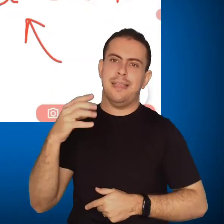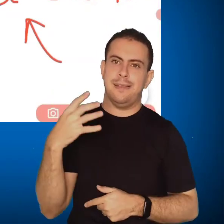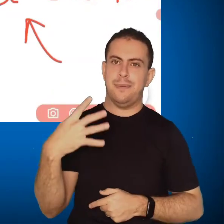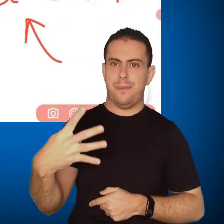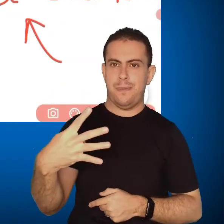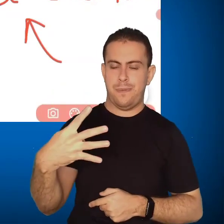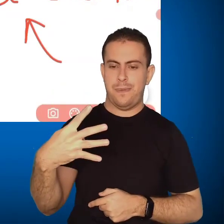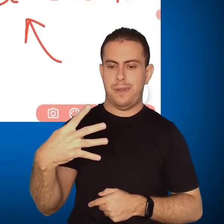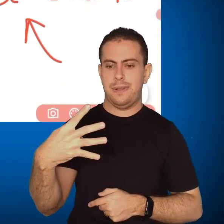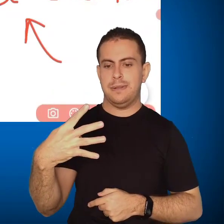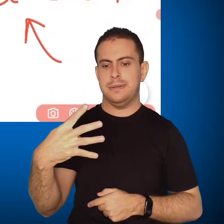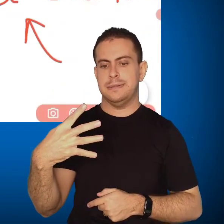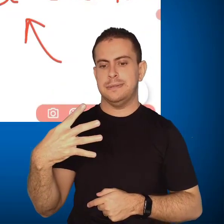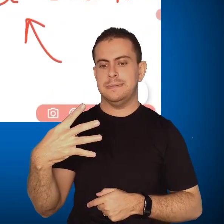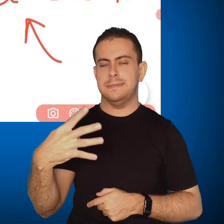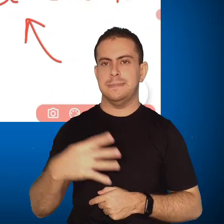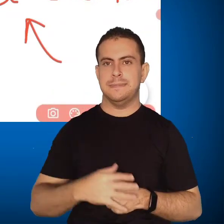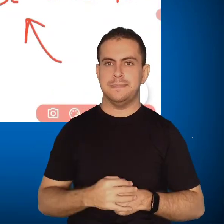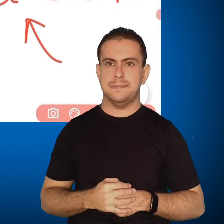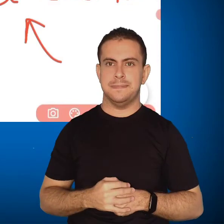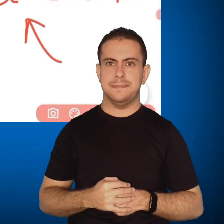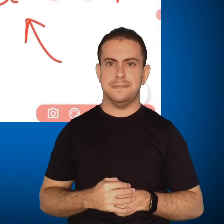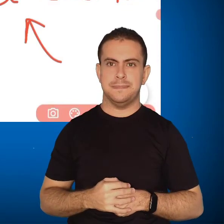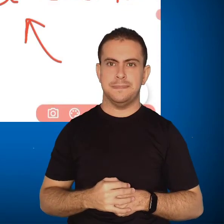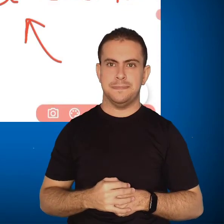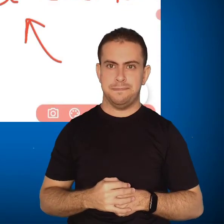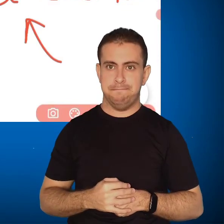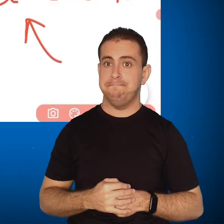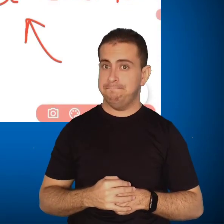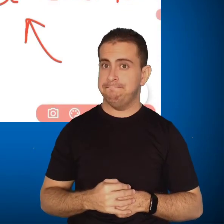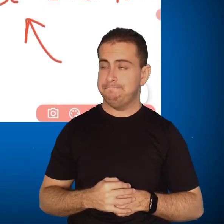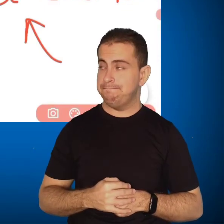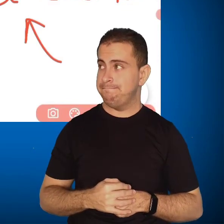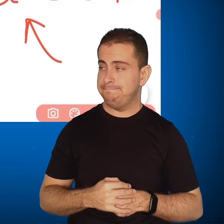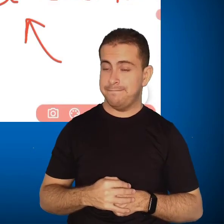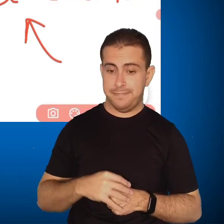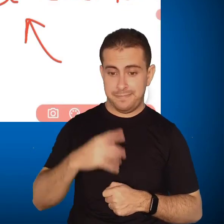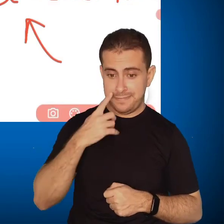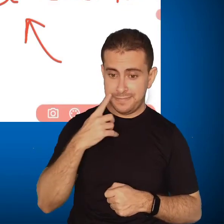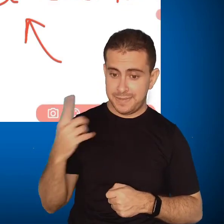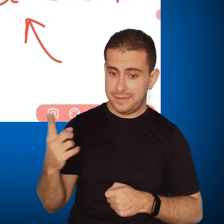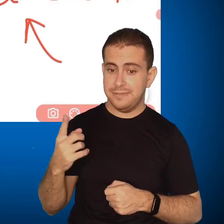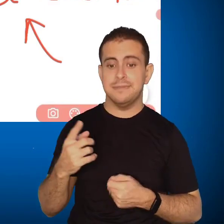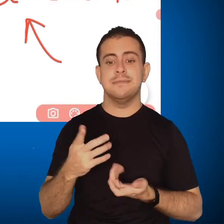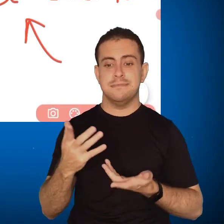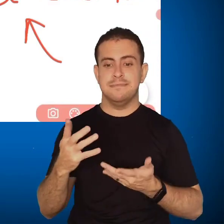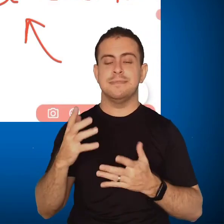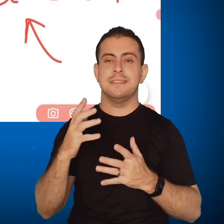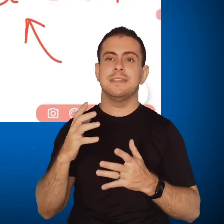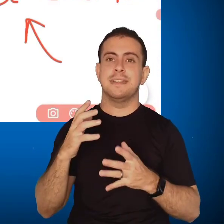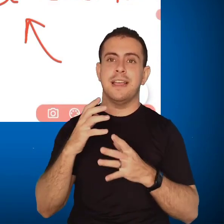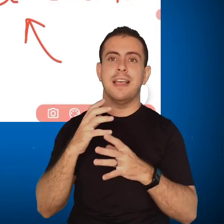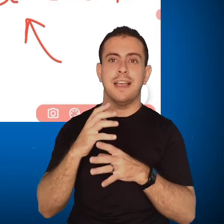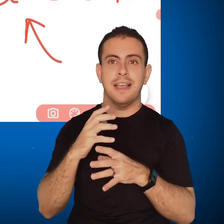você divide 40 por 10, que dá 4, não é verdade? Então, soma das raízes aí